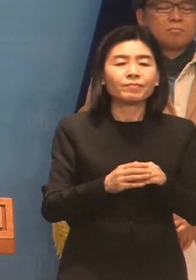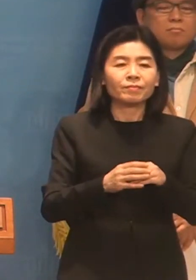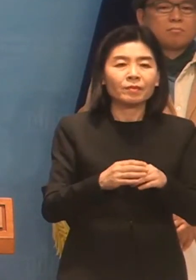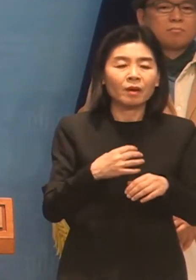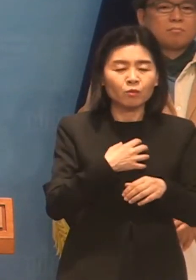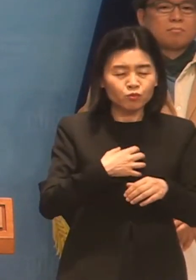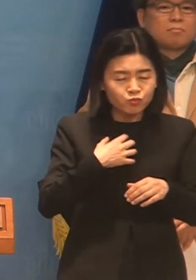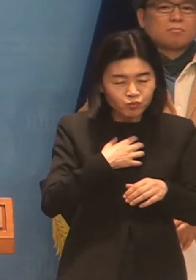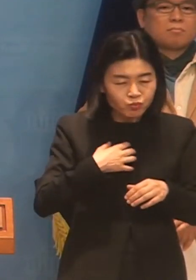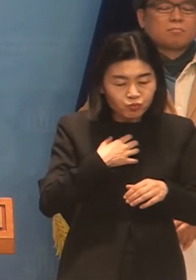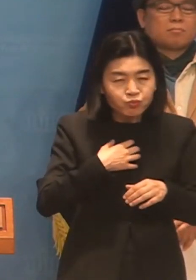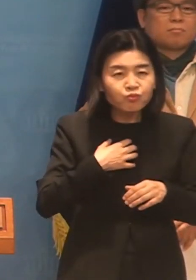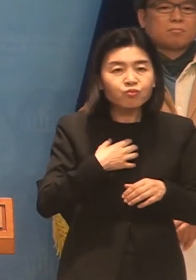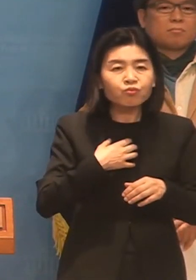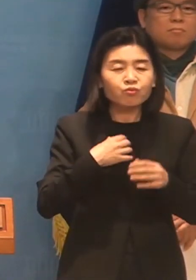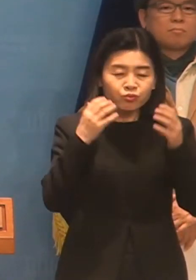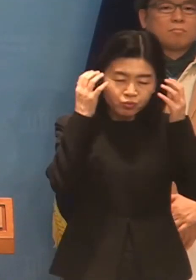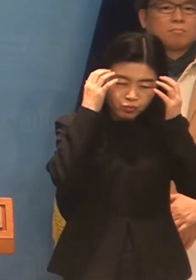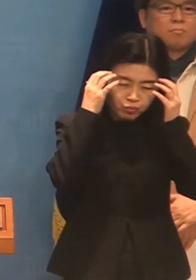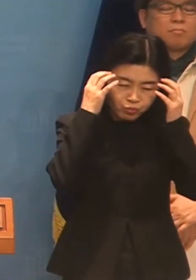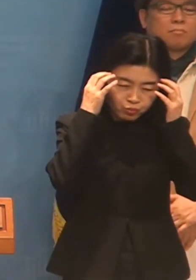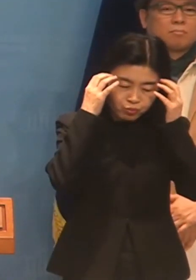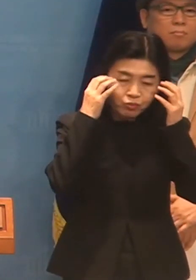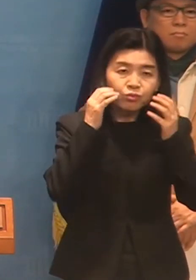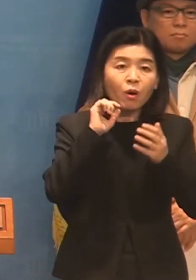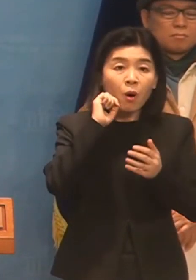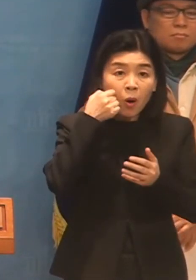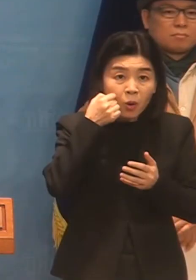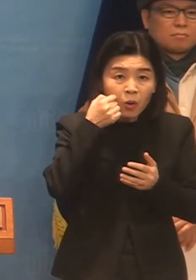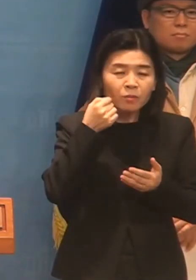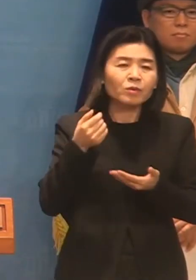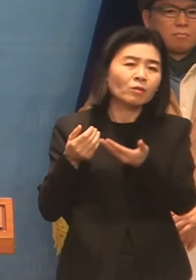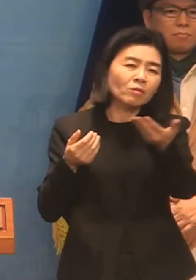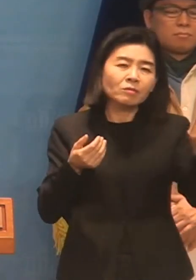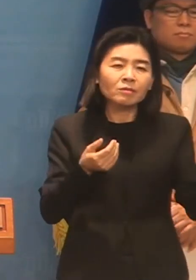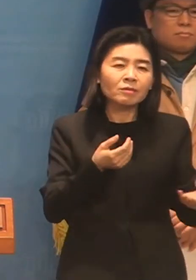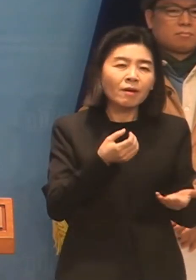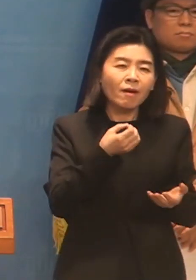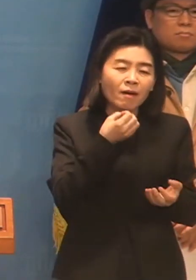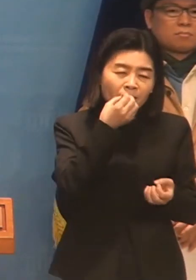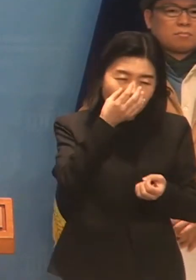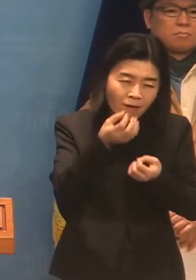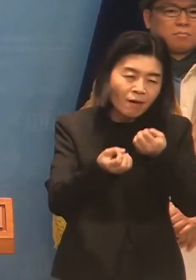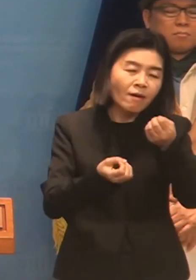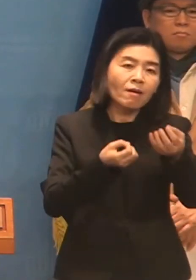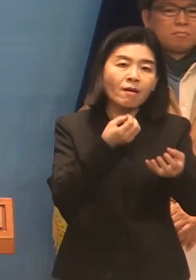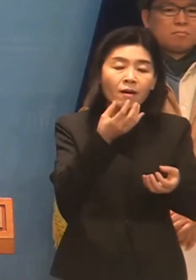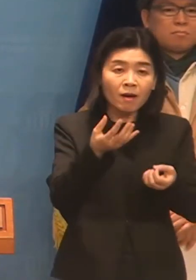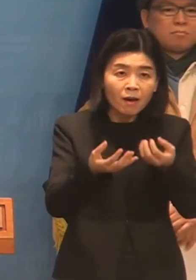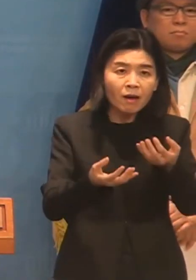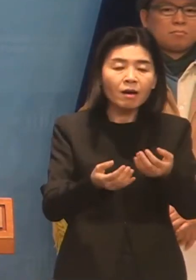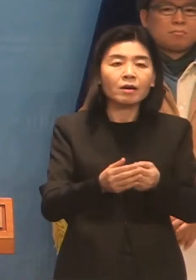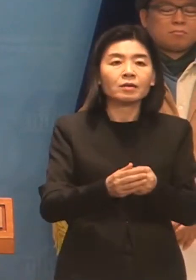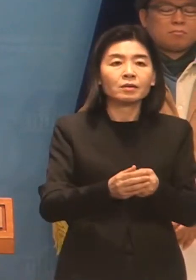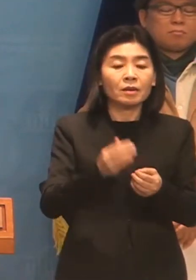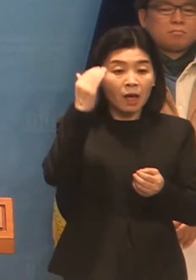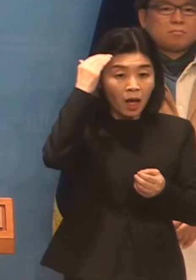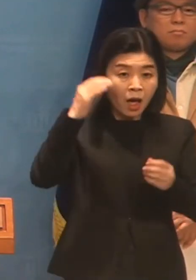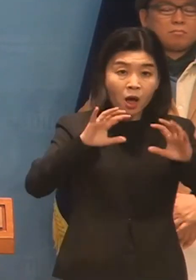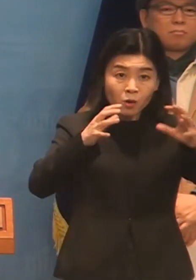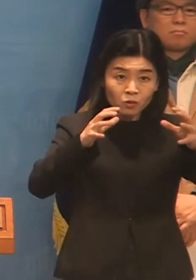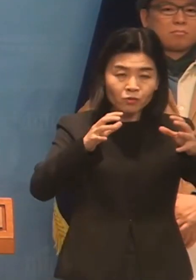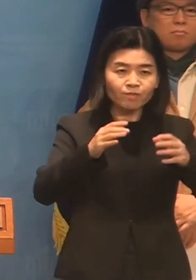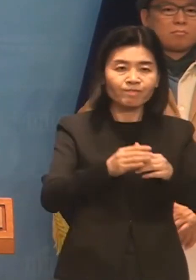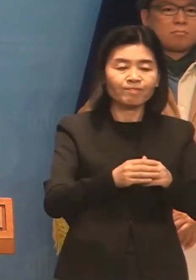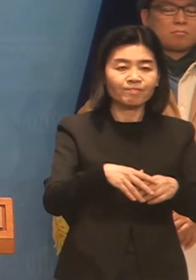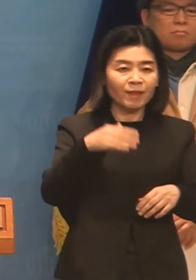고통을 또 어려움을 국민들께 호소하고 다시 한번 우리나라가